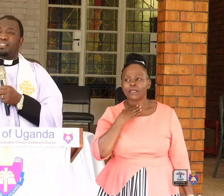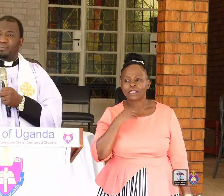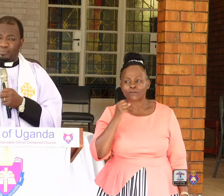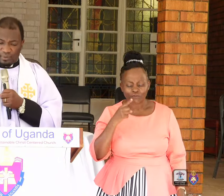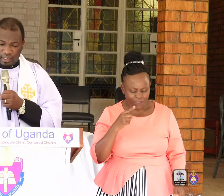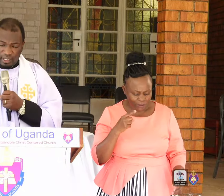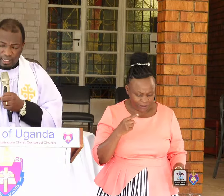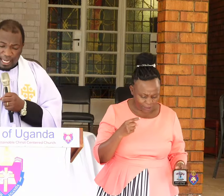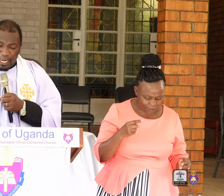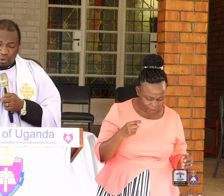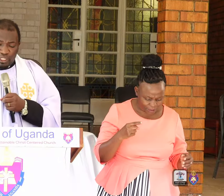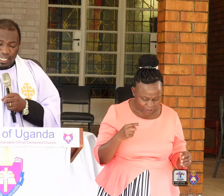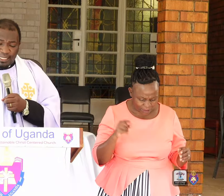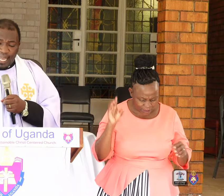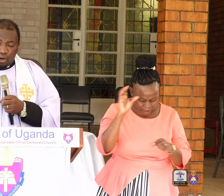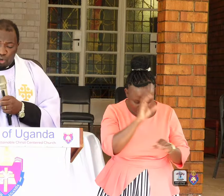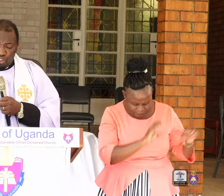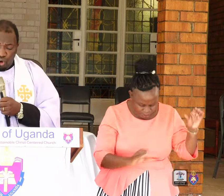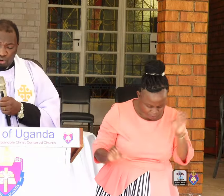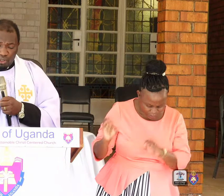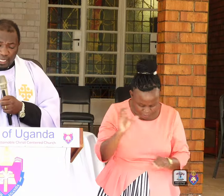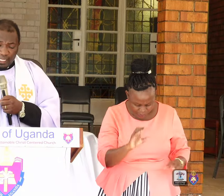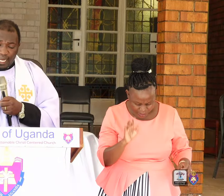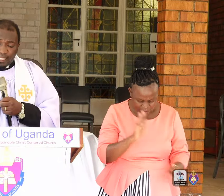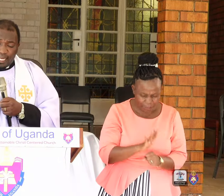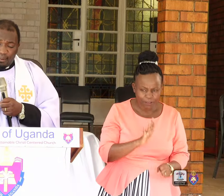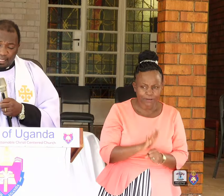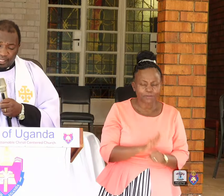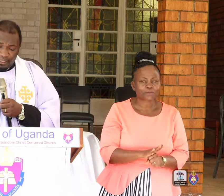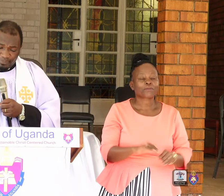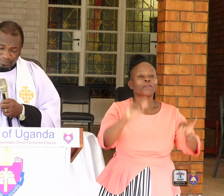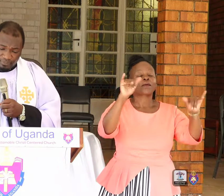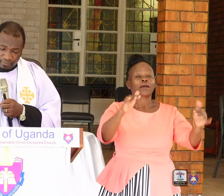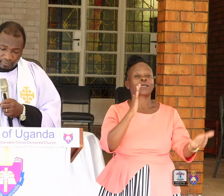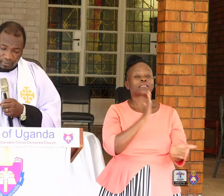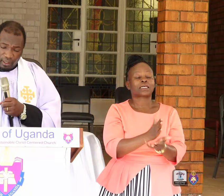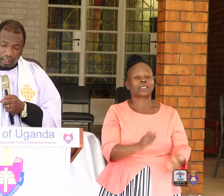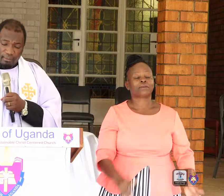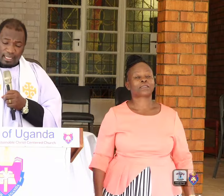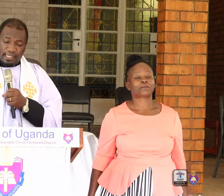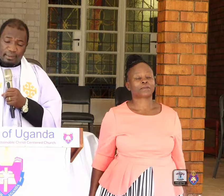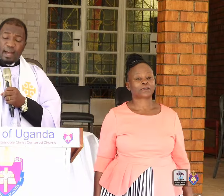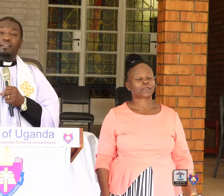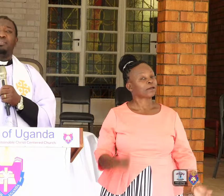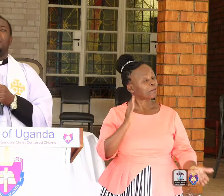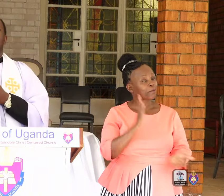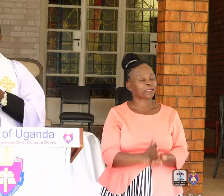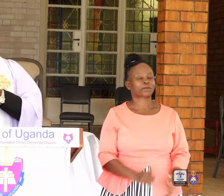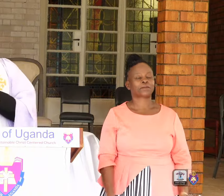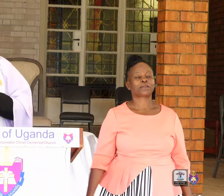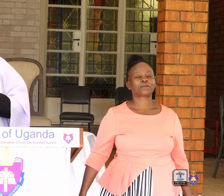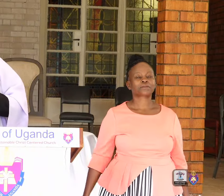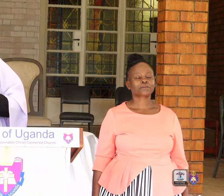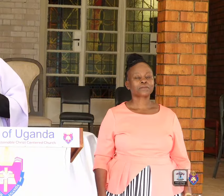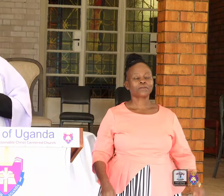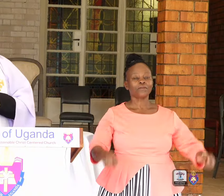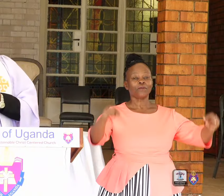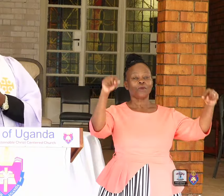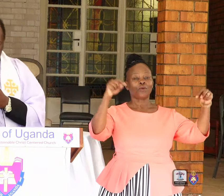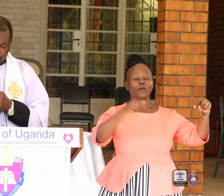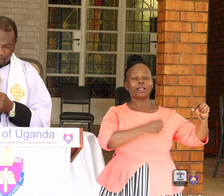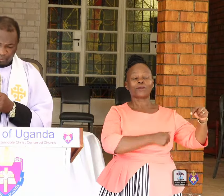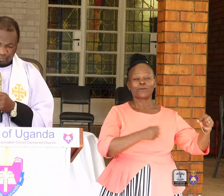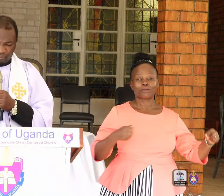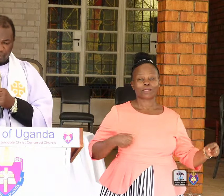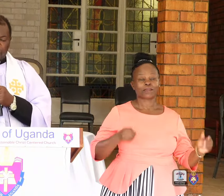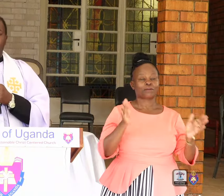ki ganoonyerezaako nnyo gasigala maki mazima olwaleero bannyabo ne